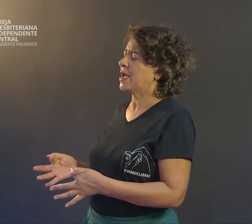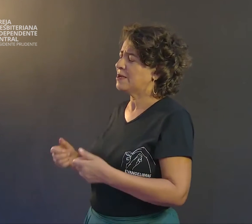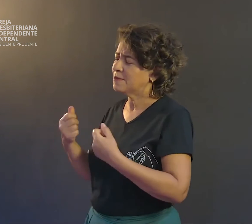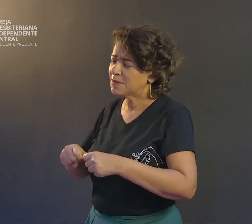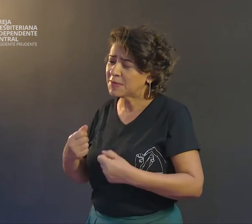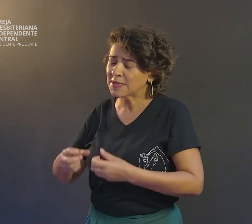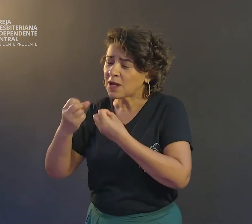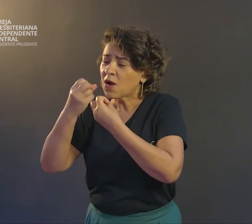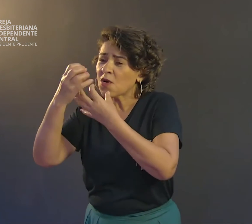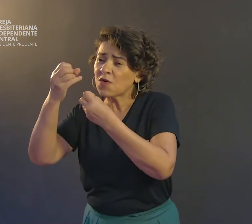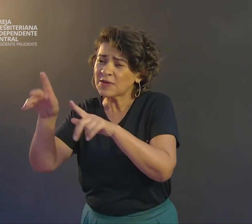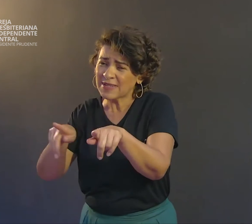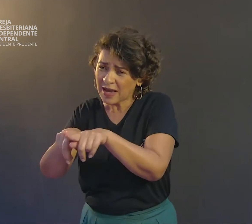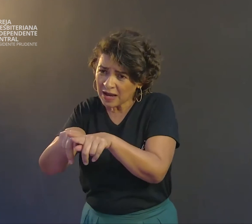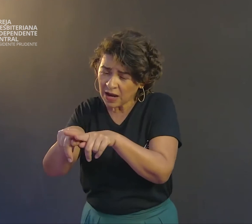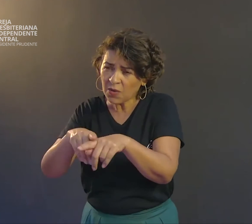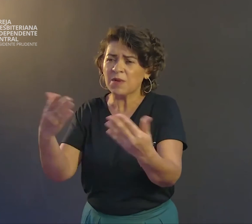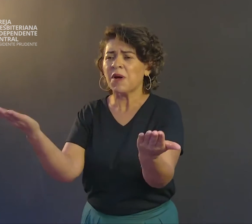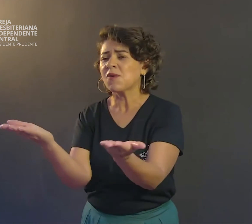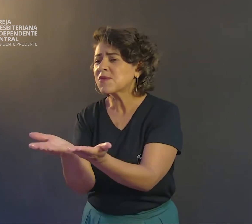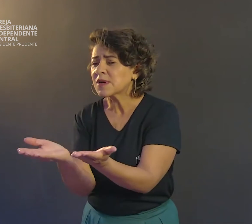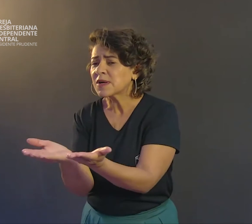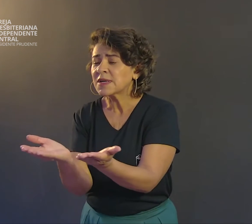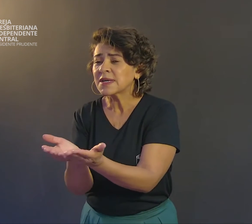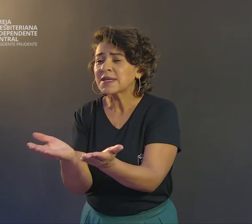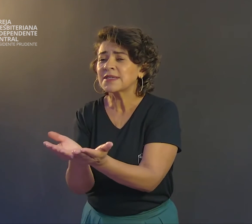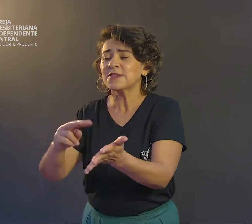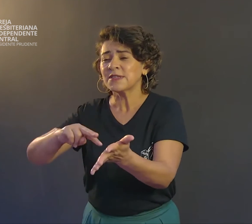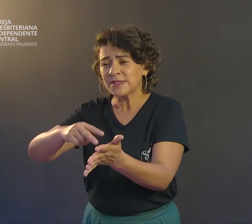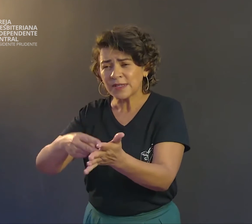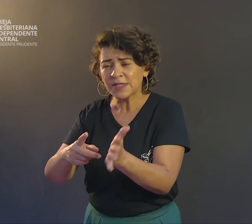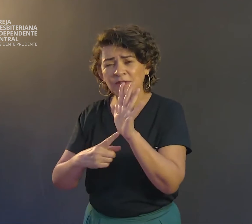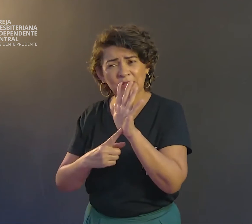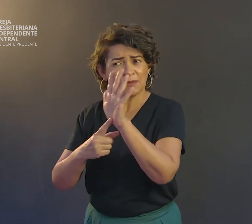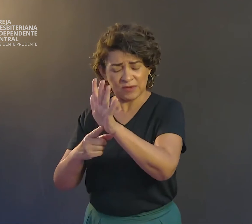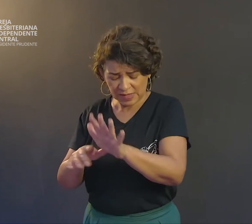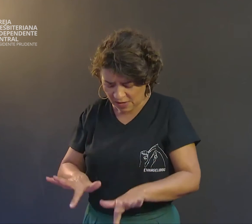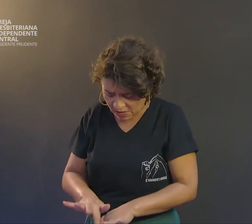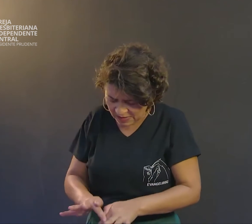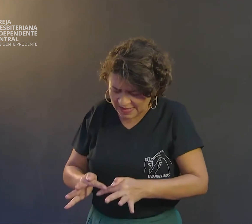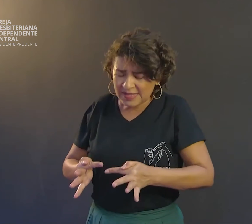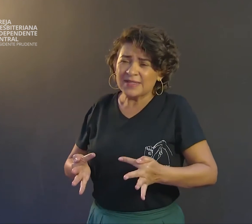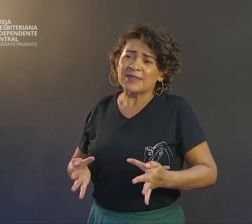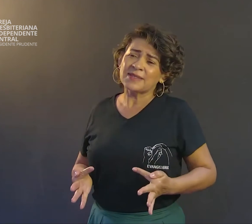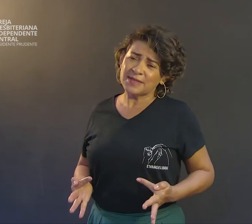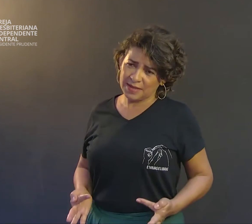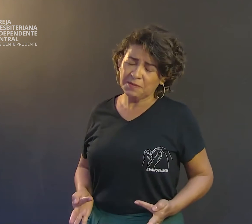irmão envolve admitir ser fraco em uma área de sua vida. Representa expor as